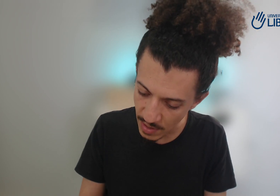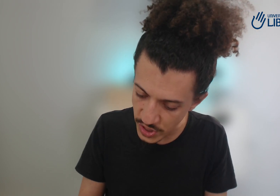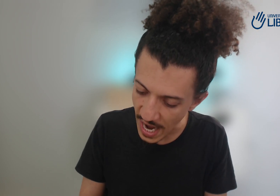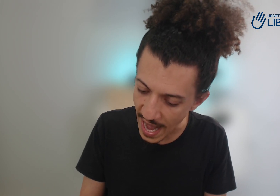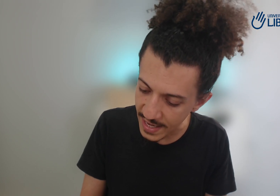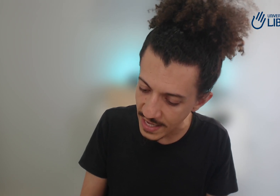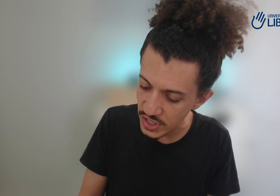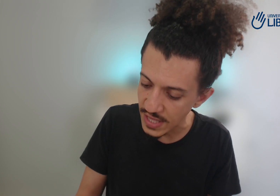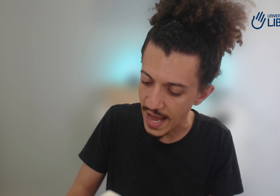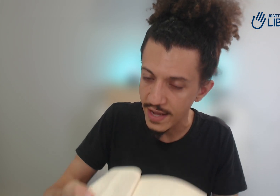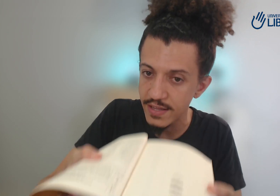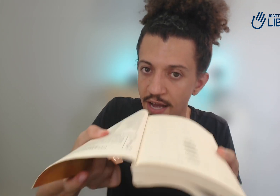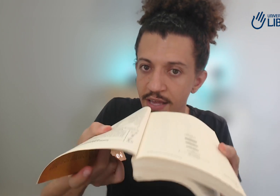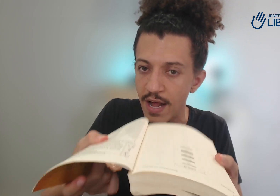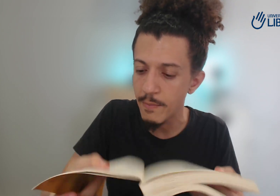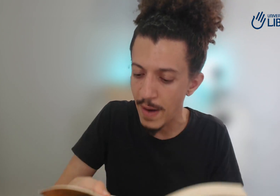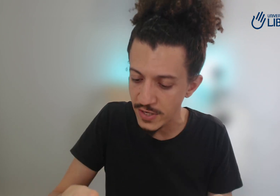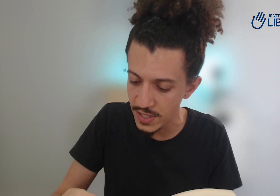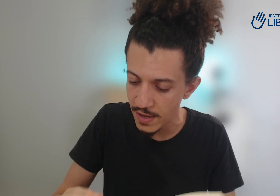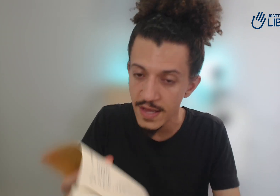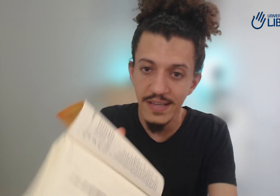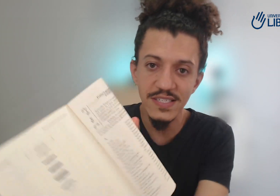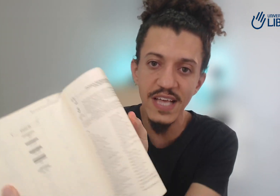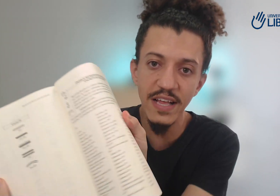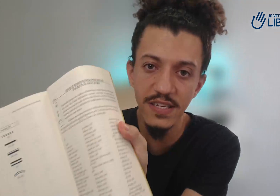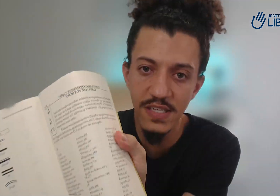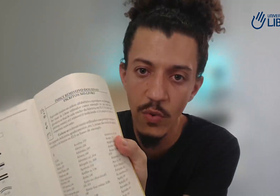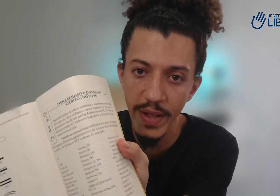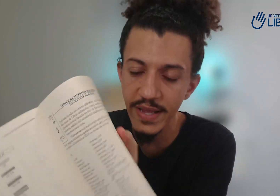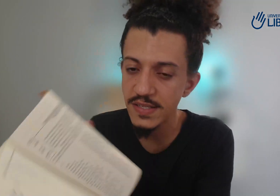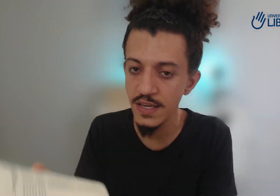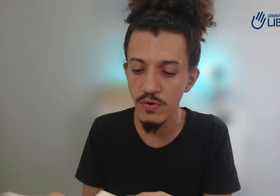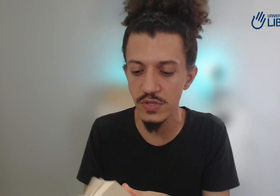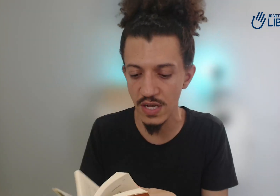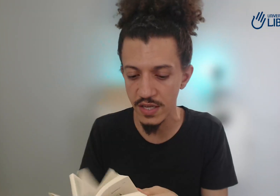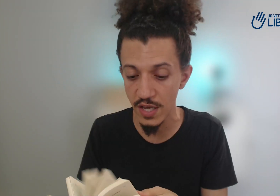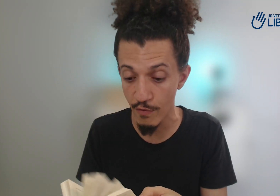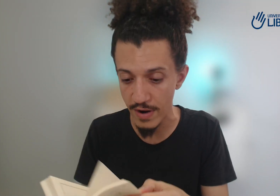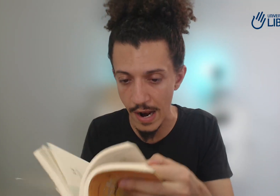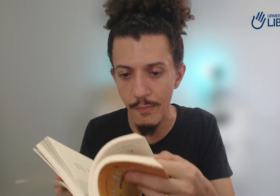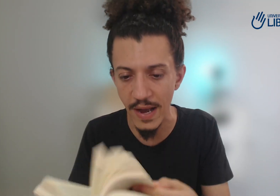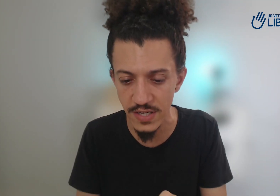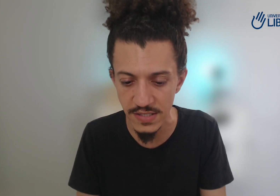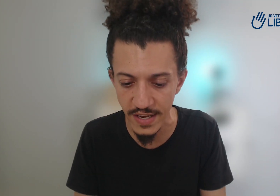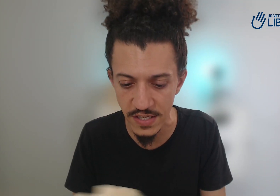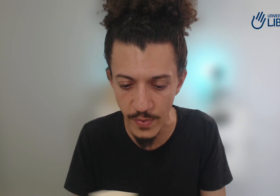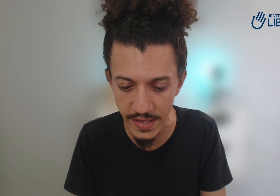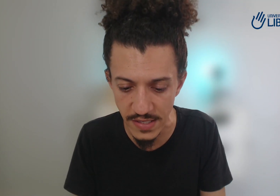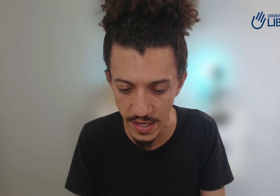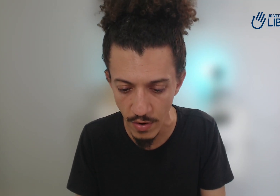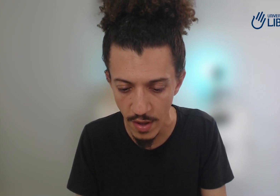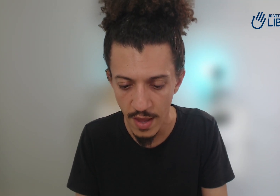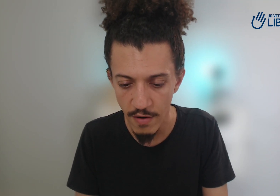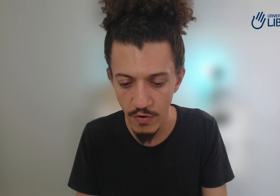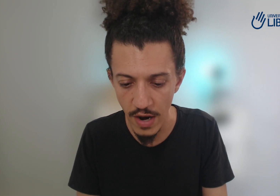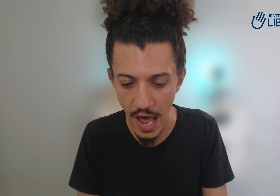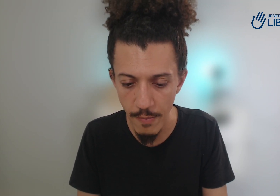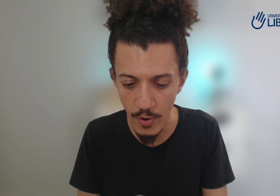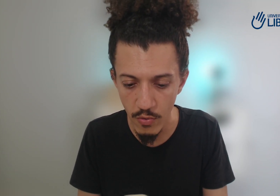de acreditar, está aqui na página 155, dizendo aqui, eu vou lá na página 155, vou lá e procuro